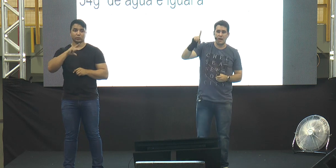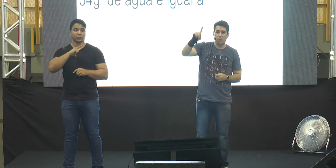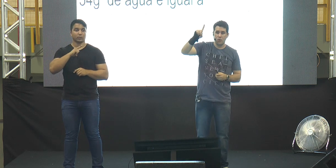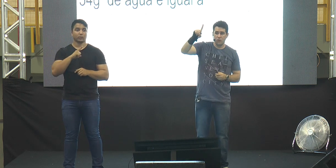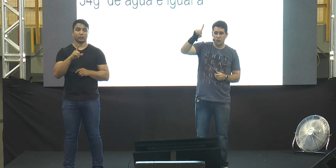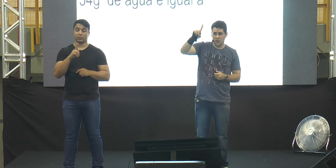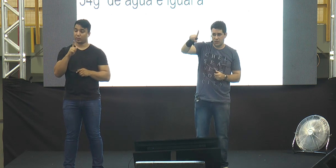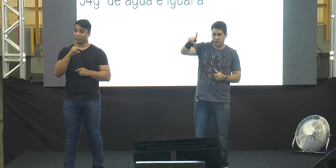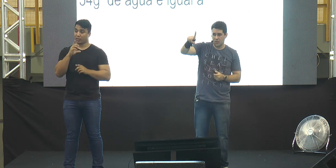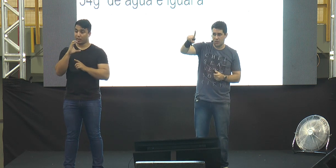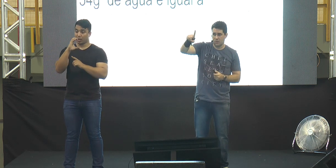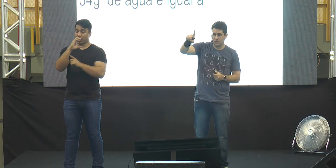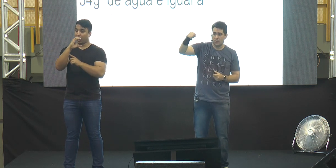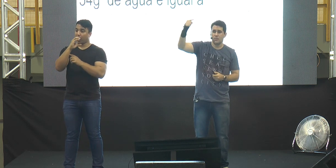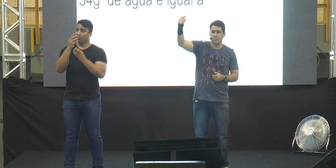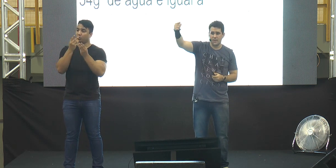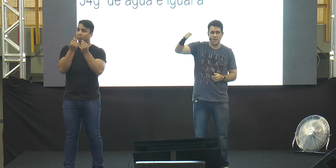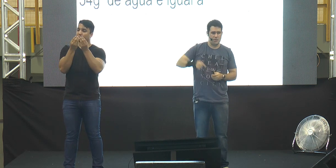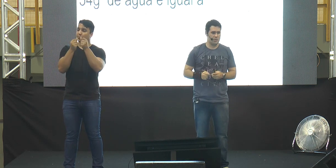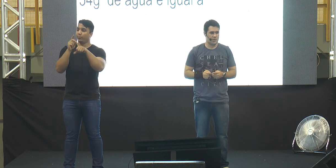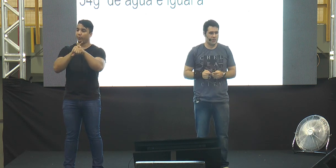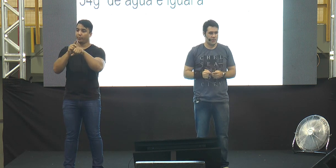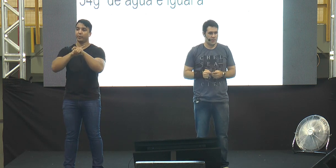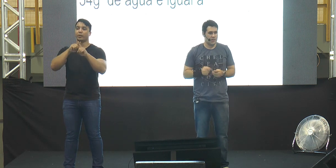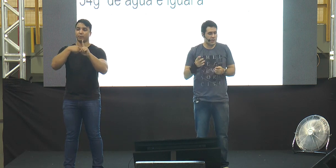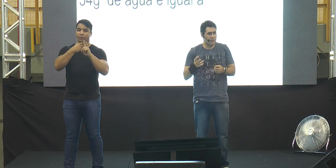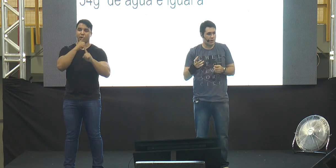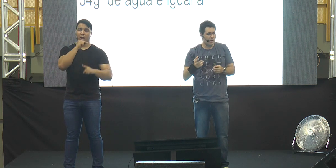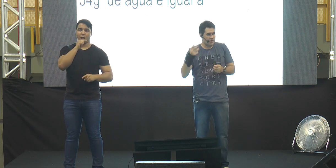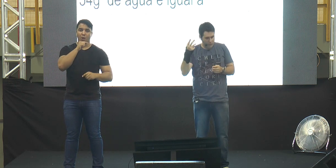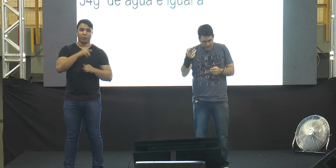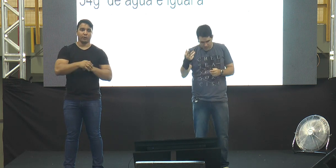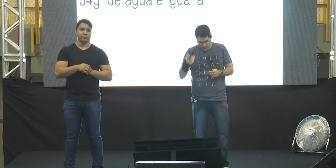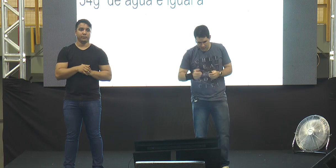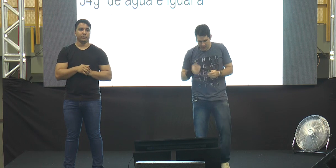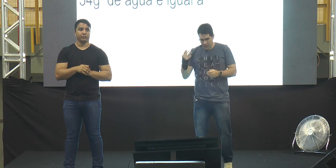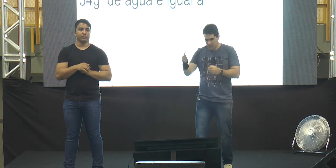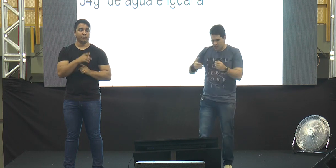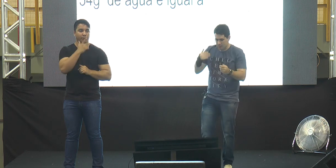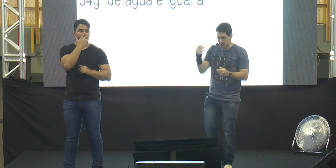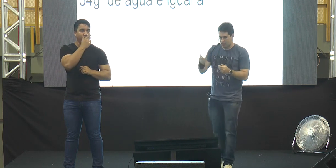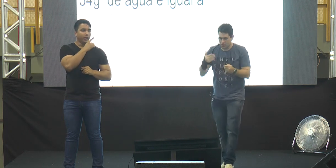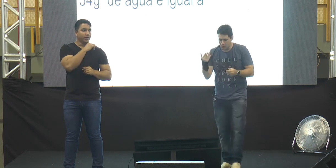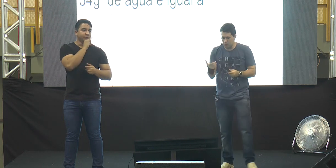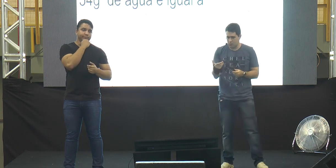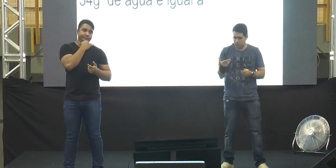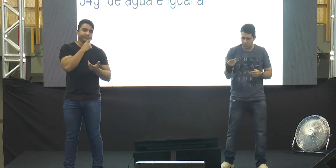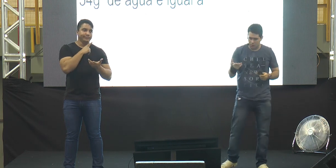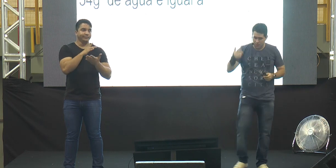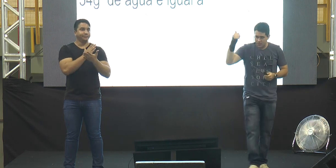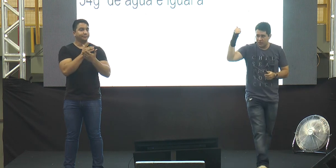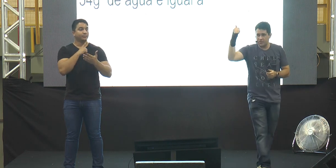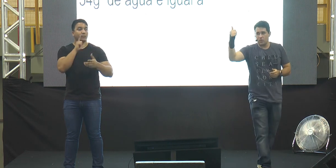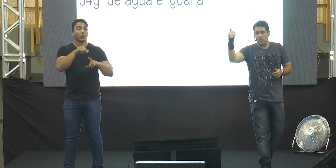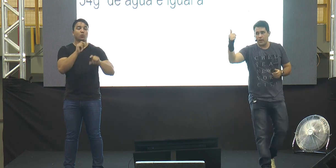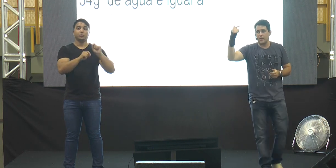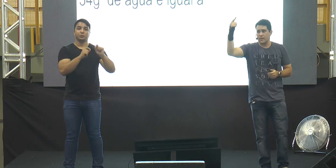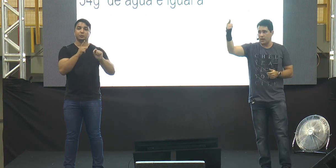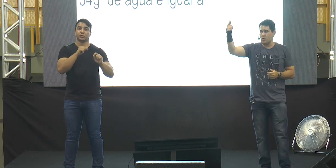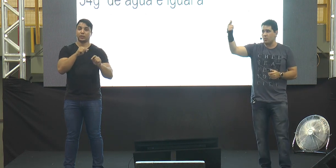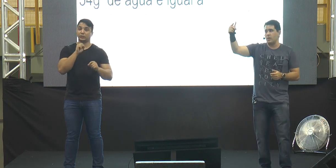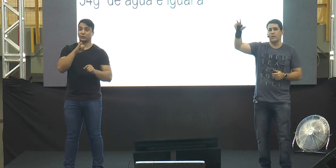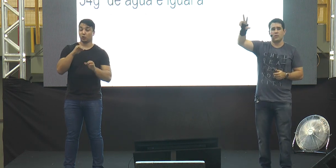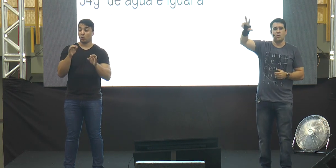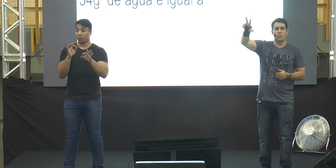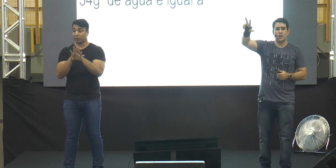produzir carbono fuligem mais água. Então, infelizmente, quem determina o tipo de combustão, se vai ser